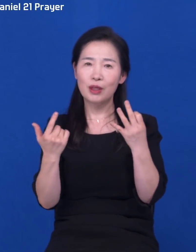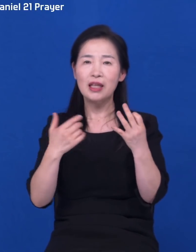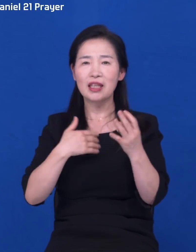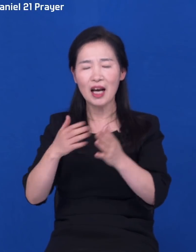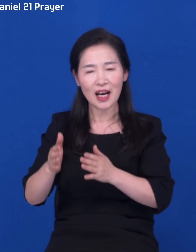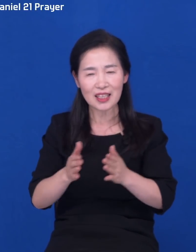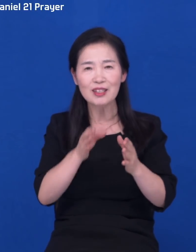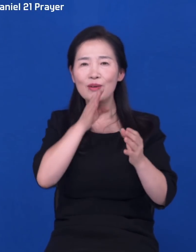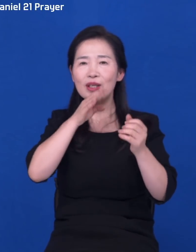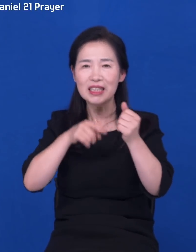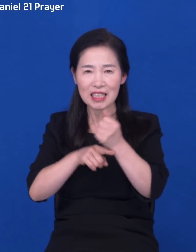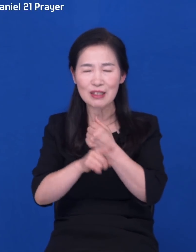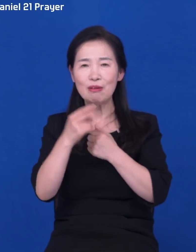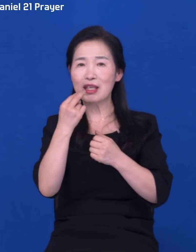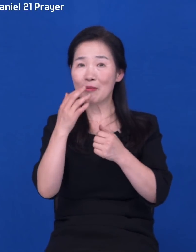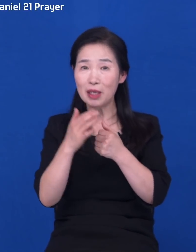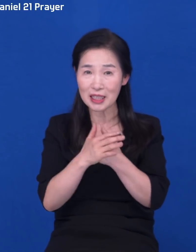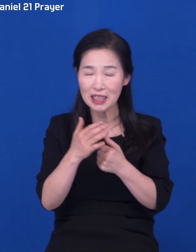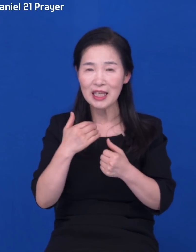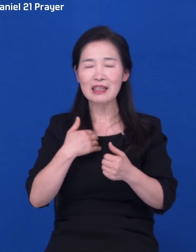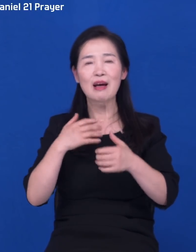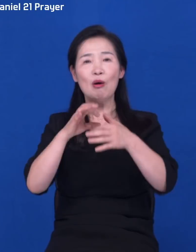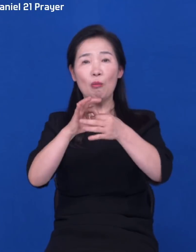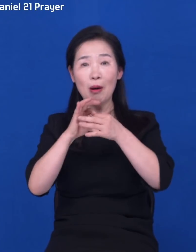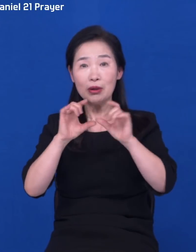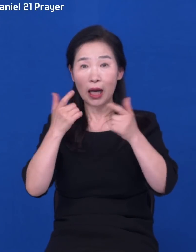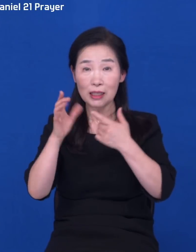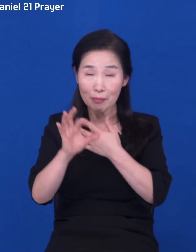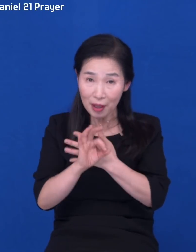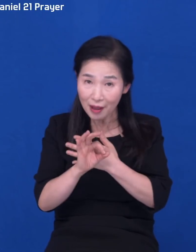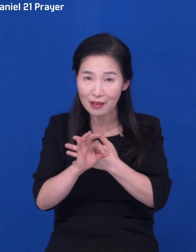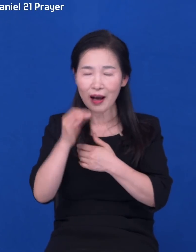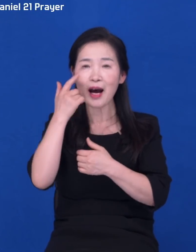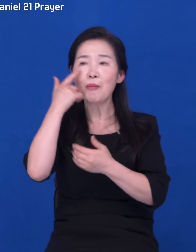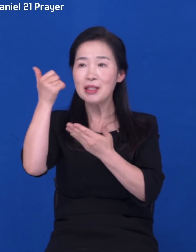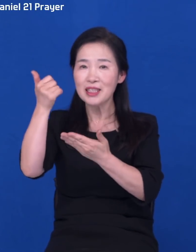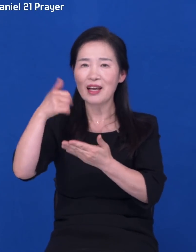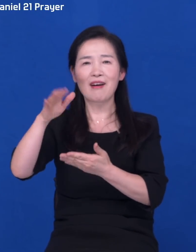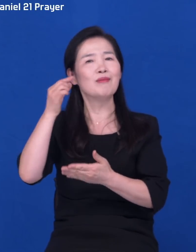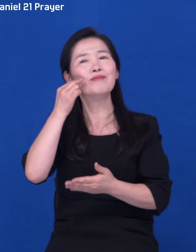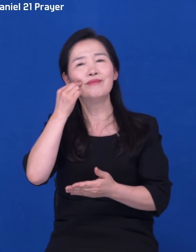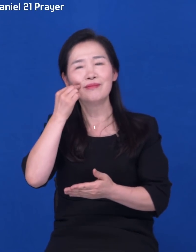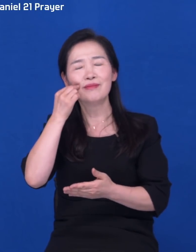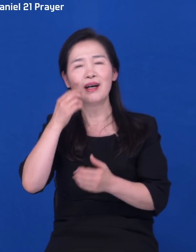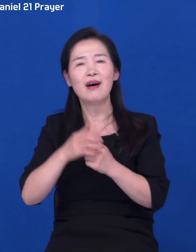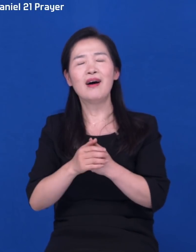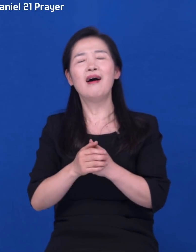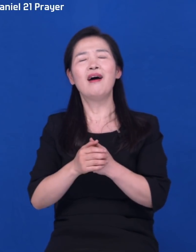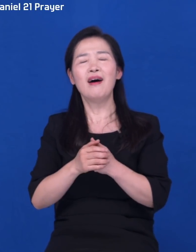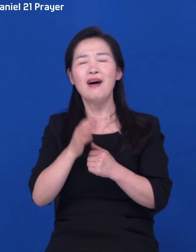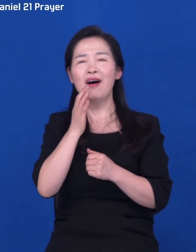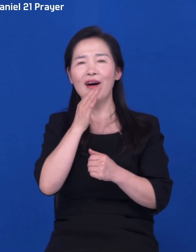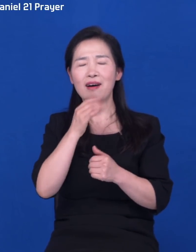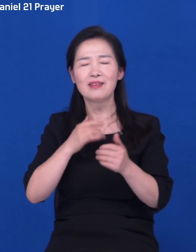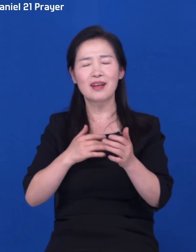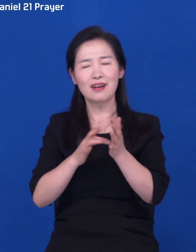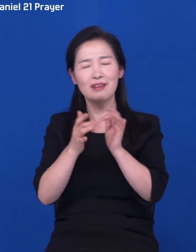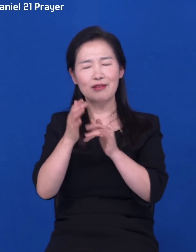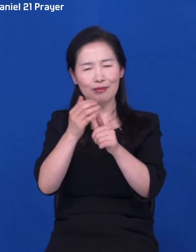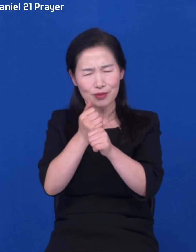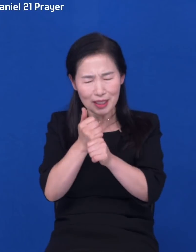생명이니 나로 말미암지 않고는 아무도 아버지께 못 가. 제가 예수를 붙잡아야지 천국에 갈 수 있다는 걸 알게